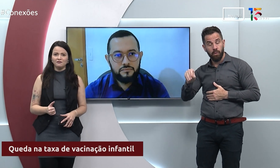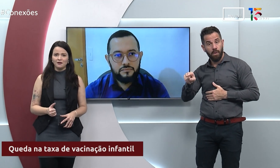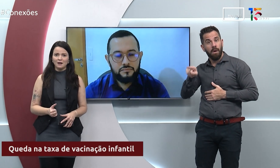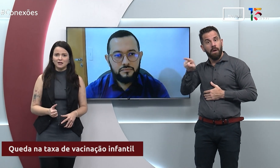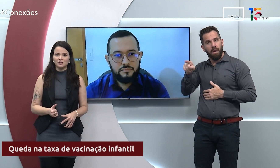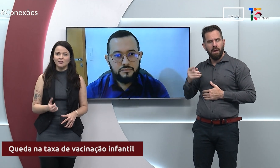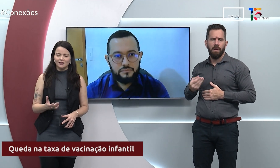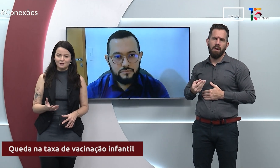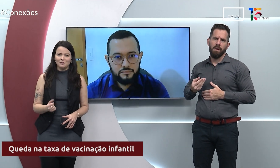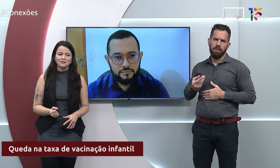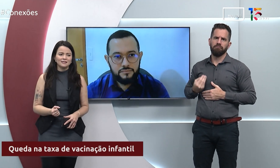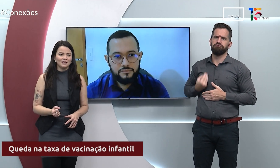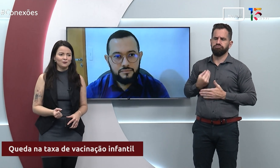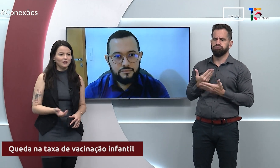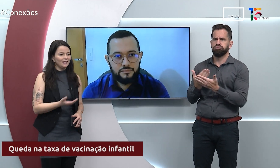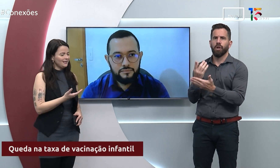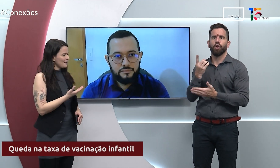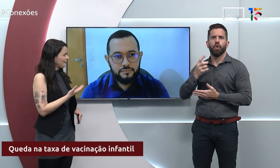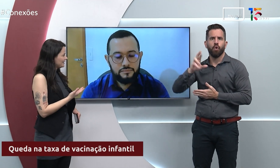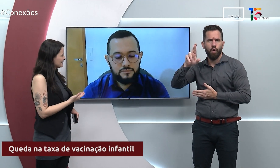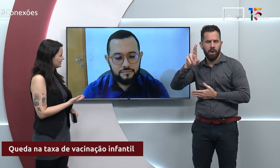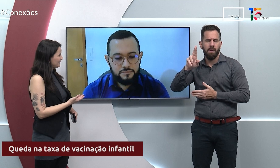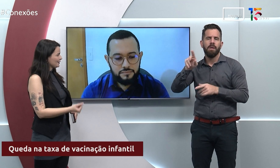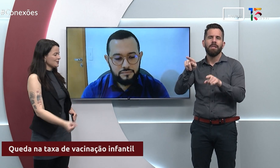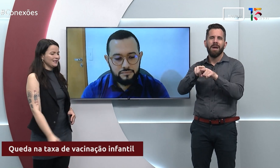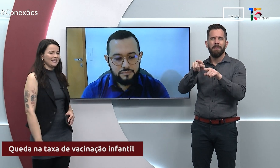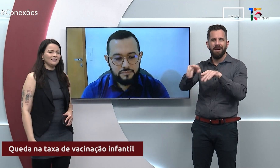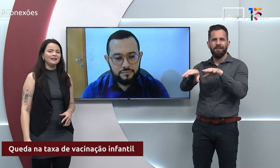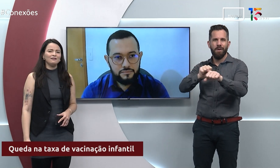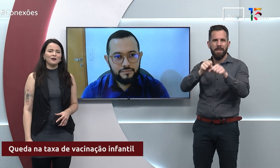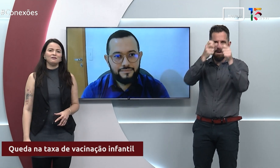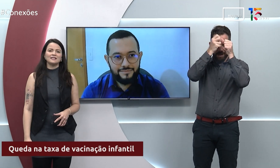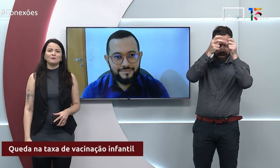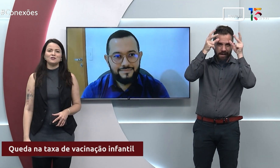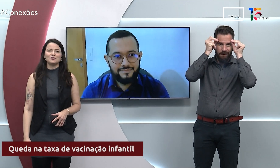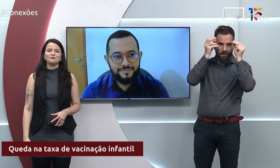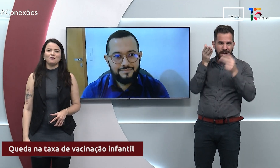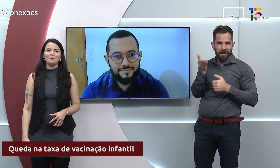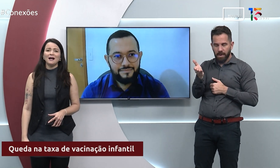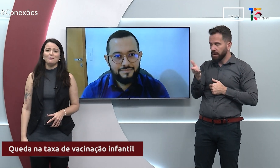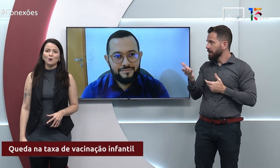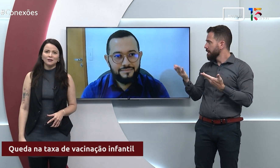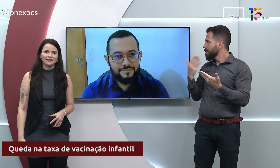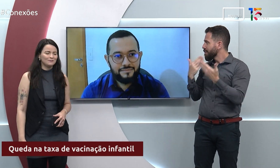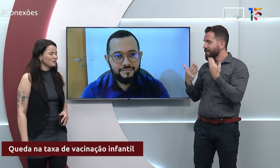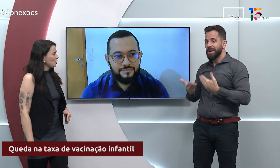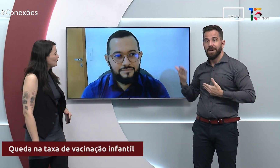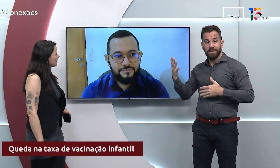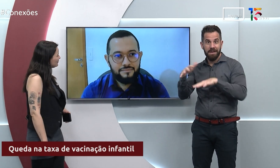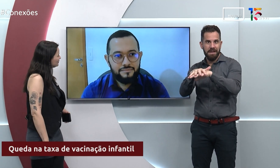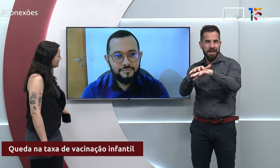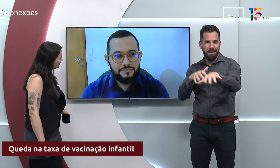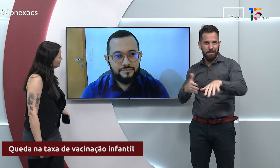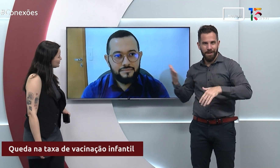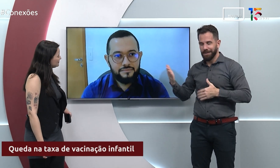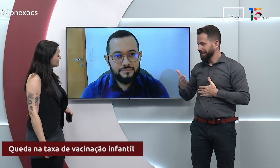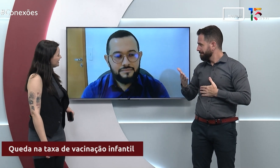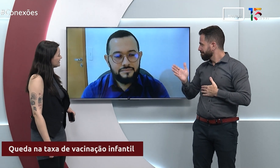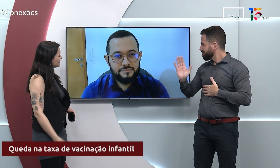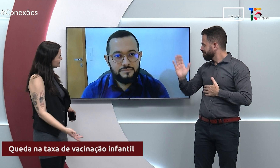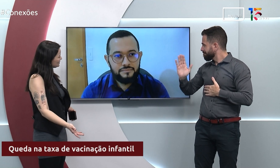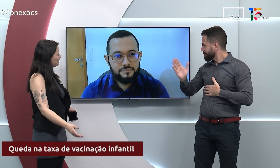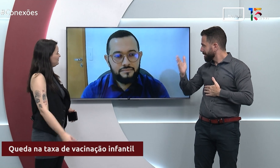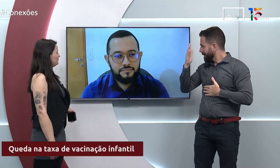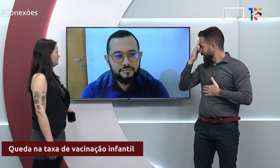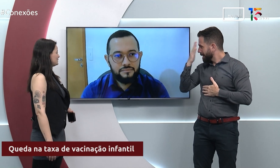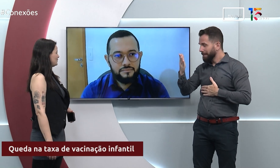doutorando em enfermagem, também pesquisador, ele que aparece aqui na nossa tela e vai conversar com a gente de forma remota. Olá, muito obrigada pela sua